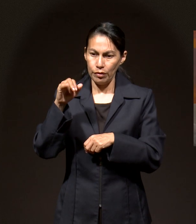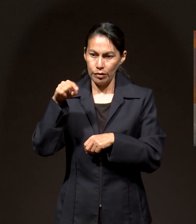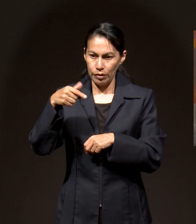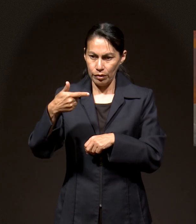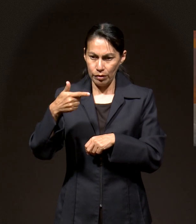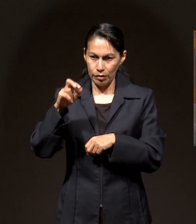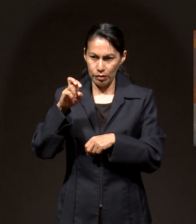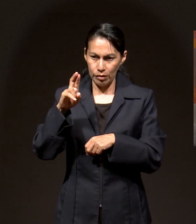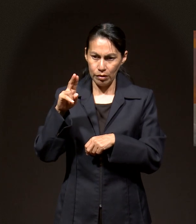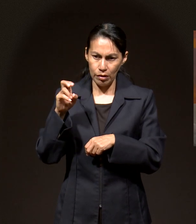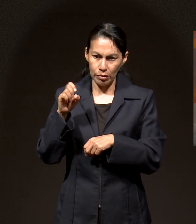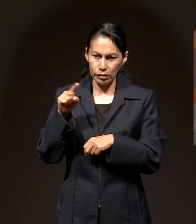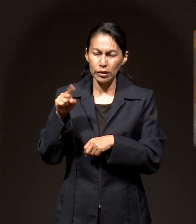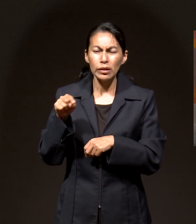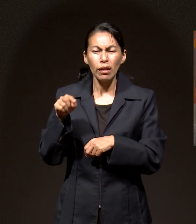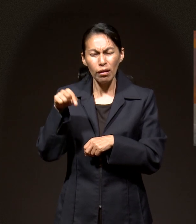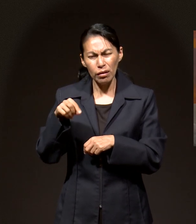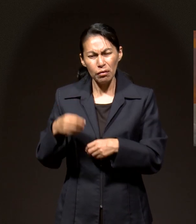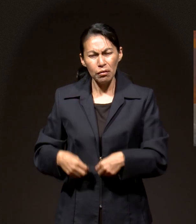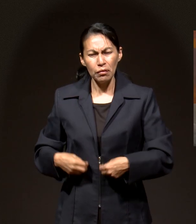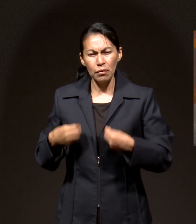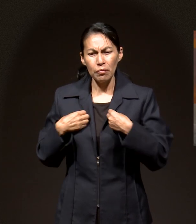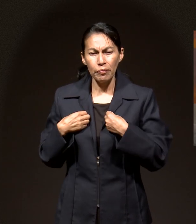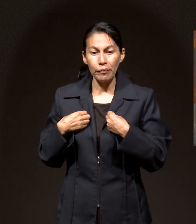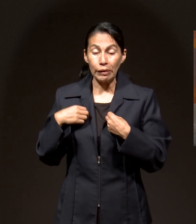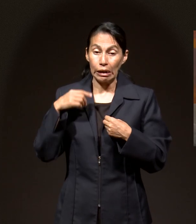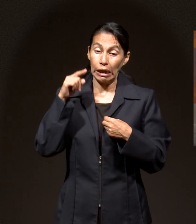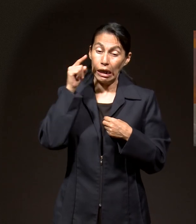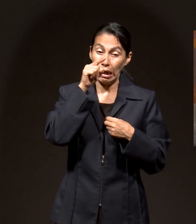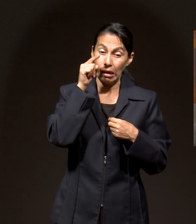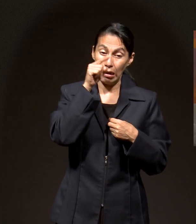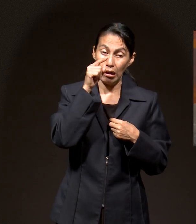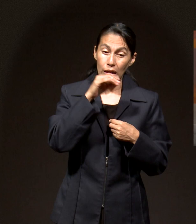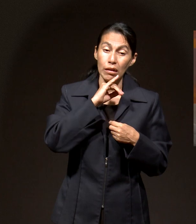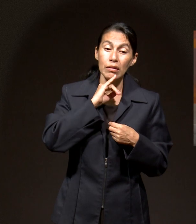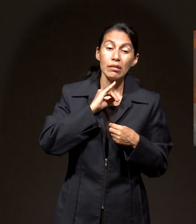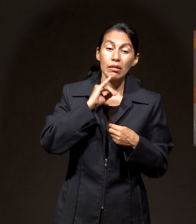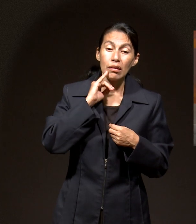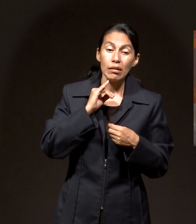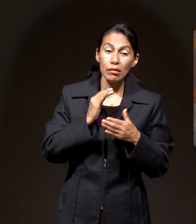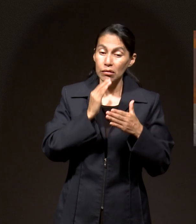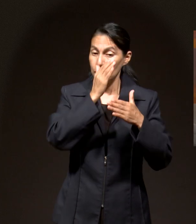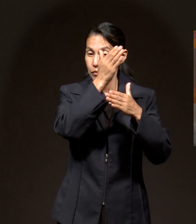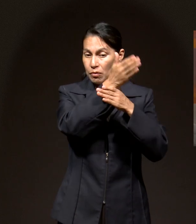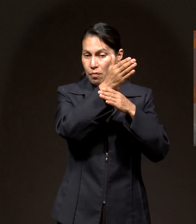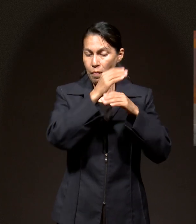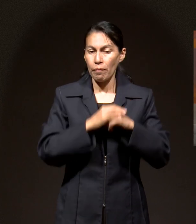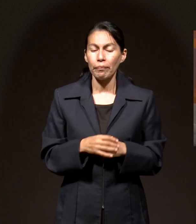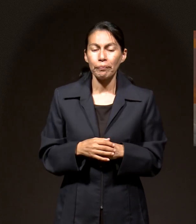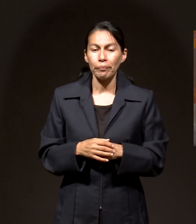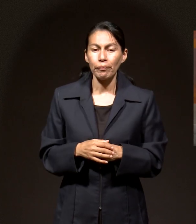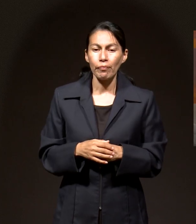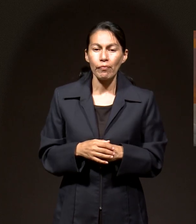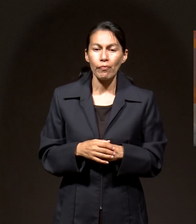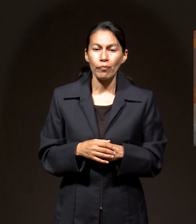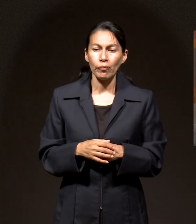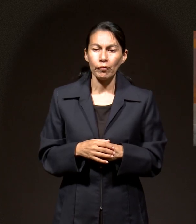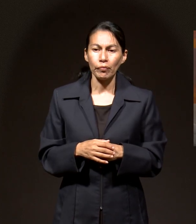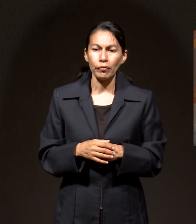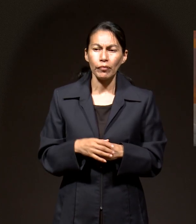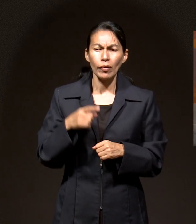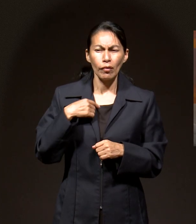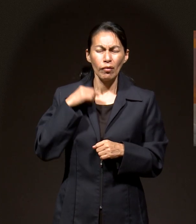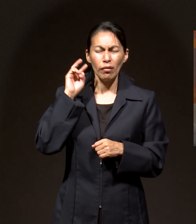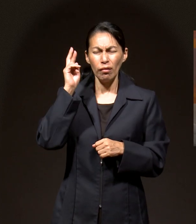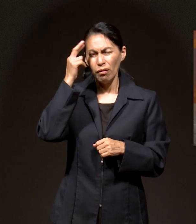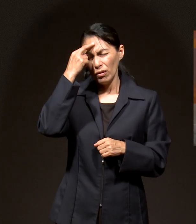comunidad, me comentó de una oportunidad que estaba en el país de Israel, en el Medio Oriente. Y yo recuerdo muy bien